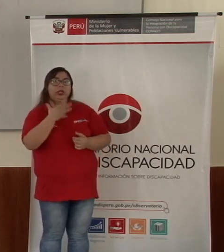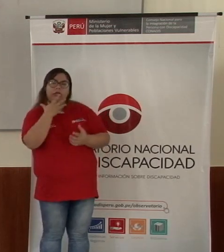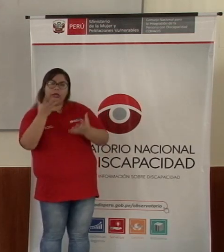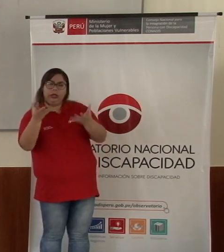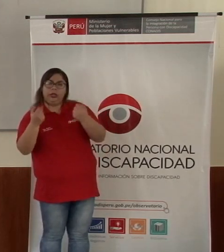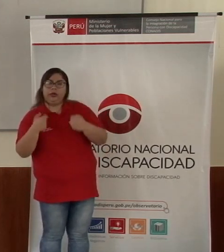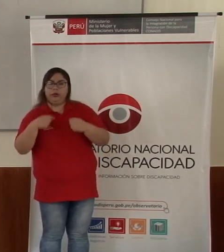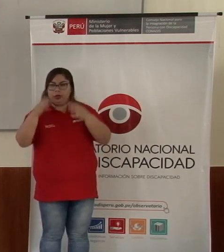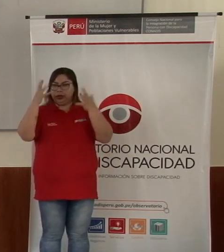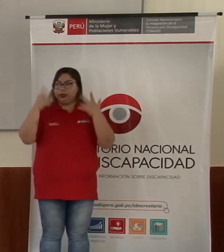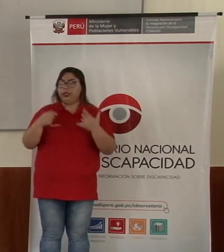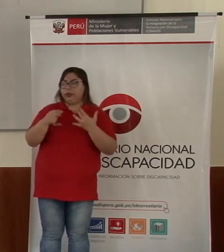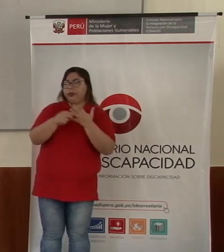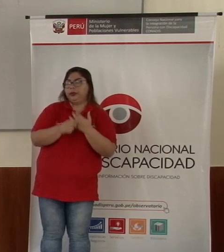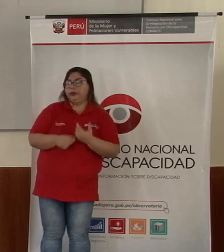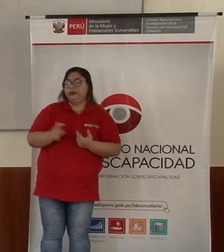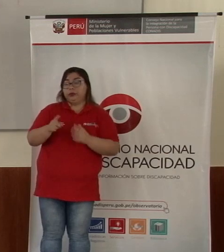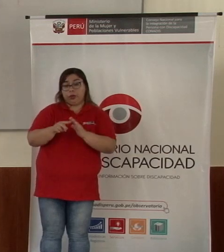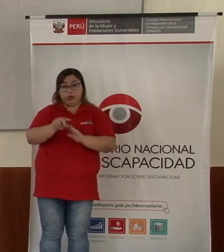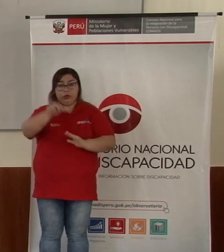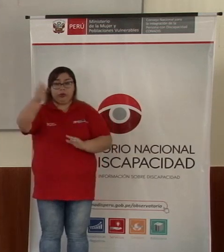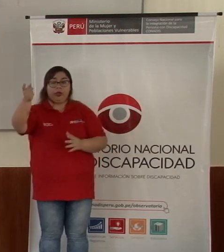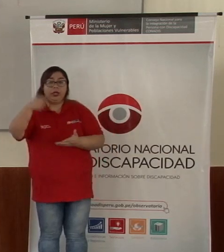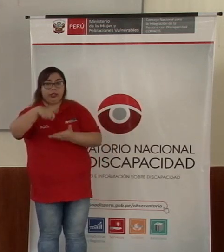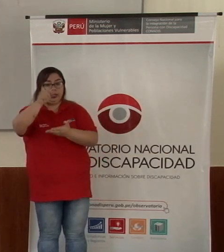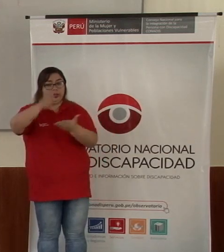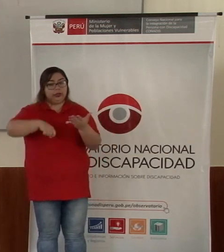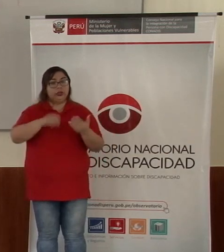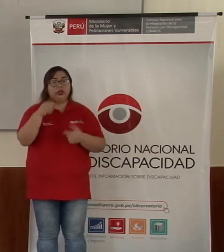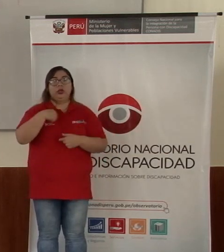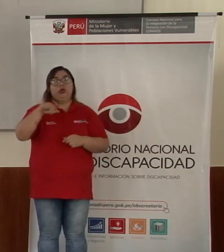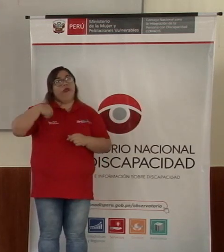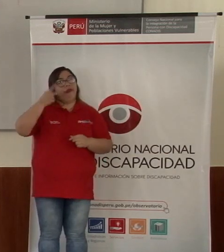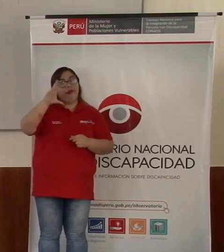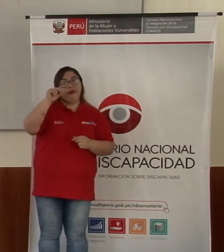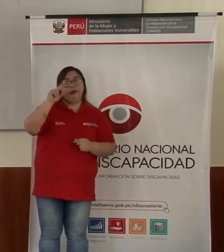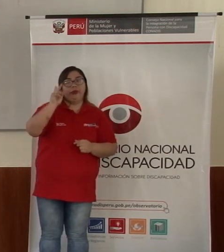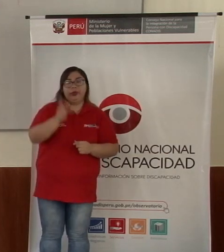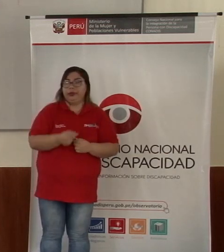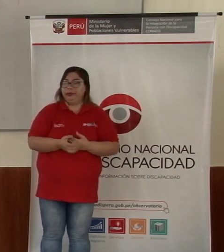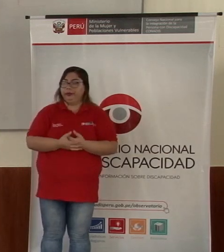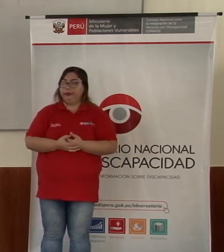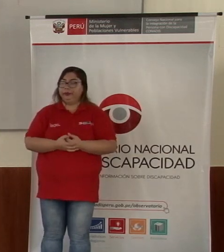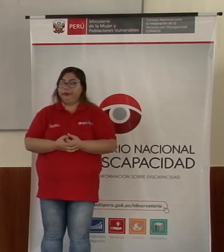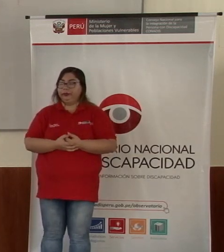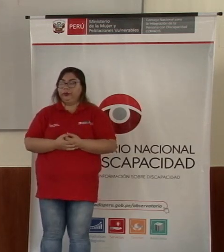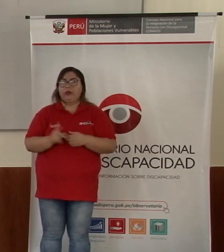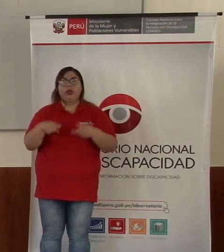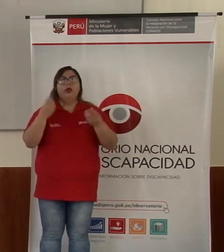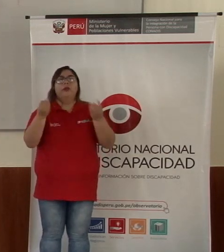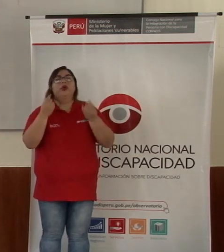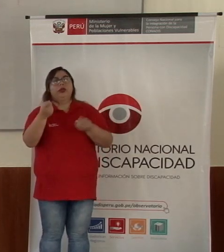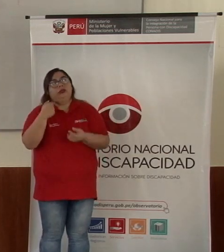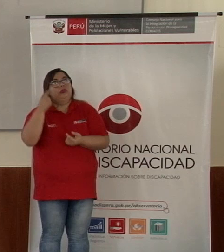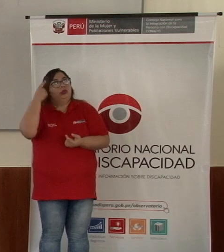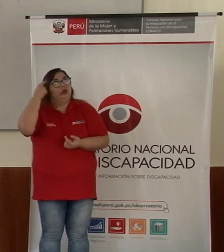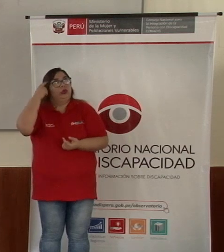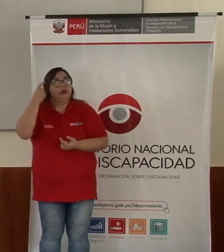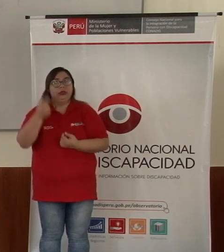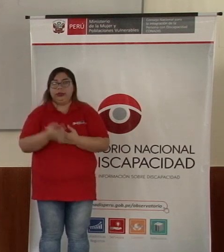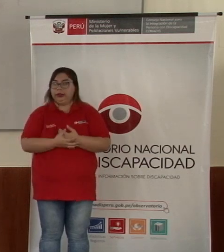casarse, pero van al registro civil y dicen, no, no puedes casarte, porque eres incapaz.